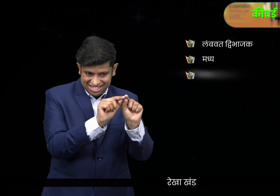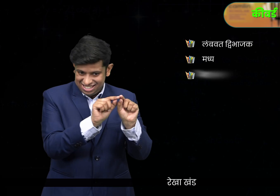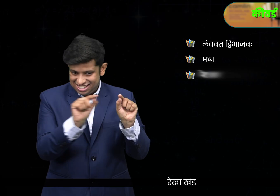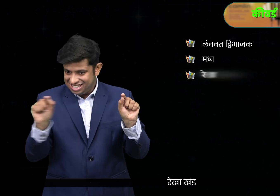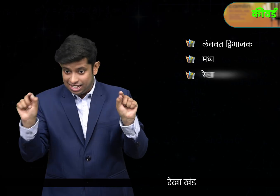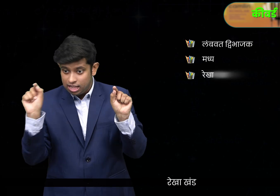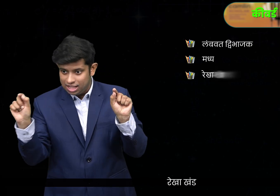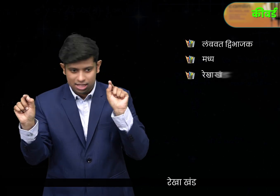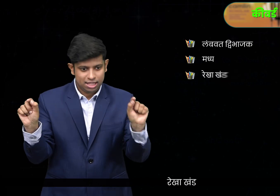रेखाखंड,